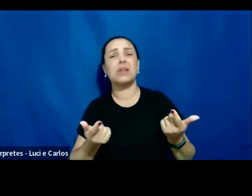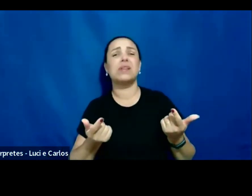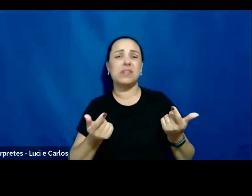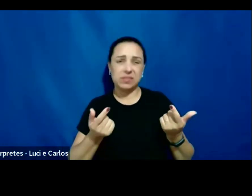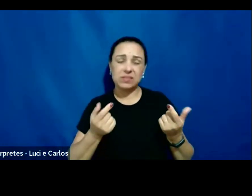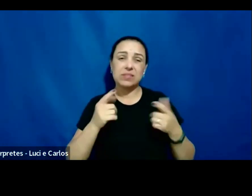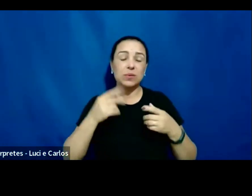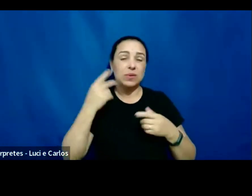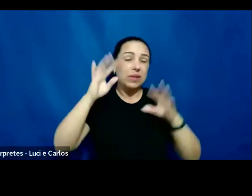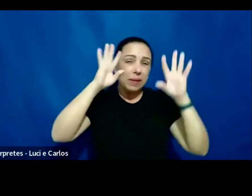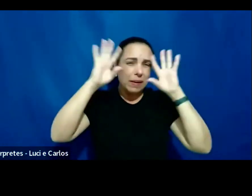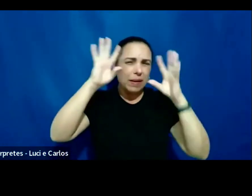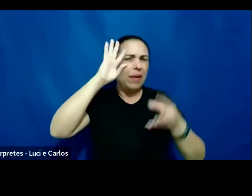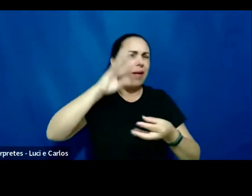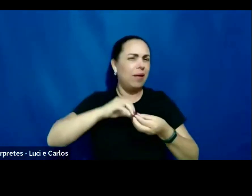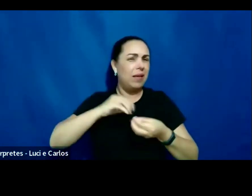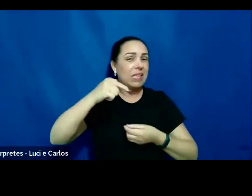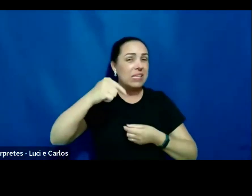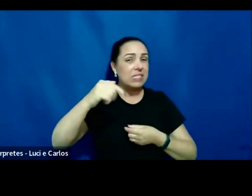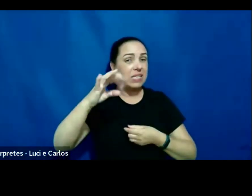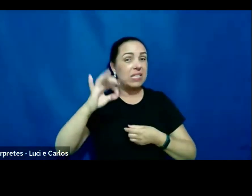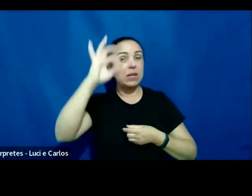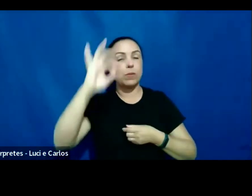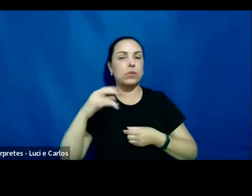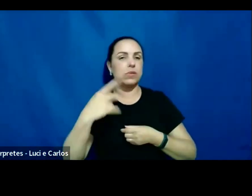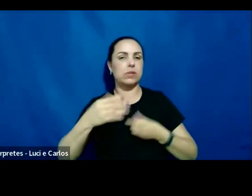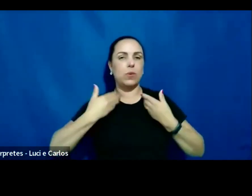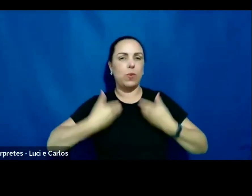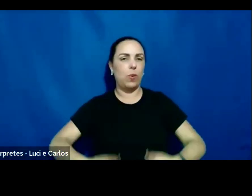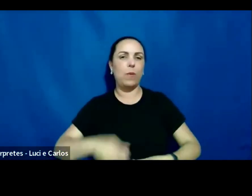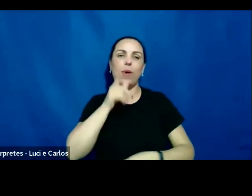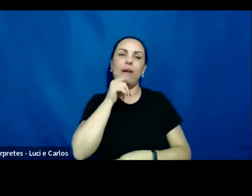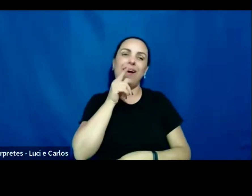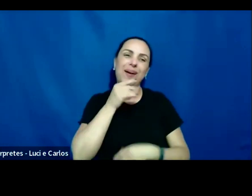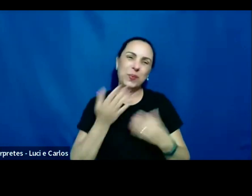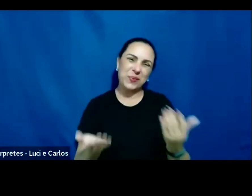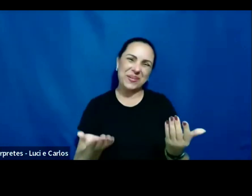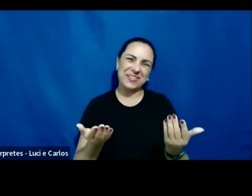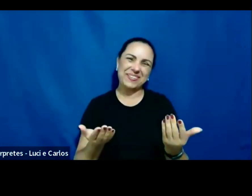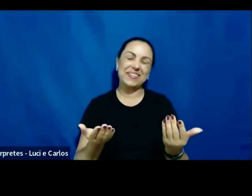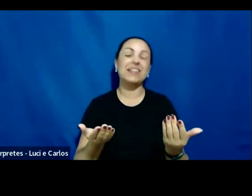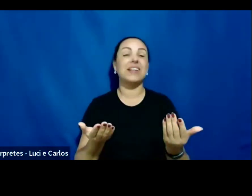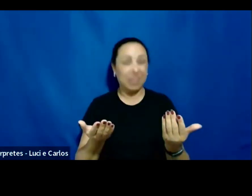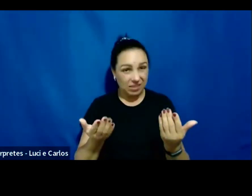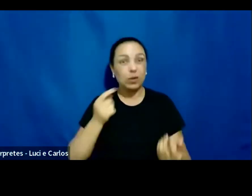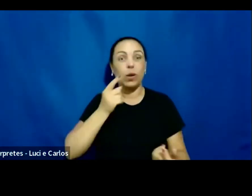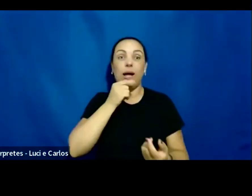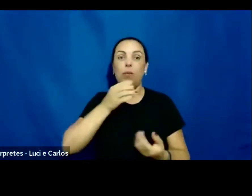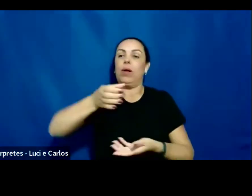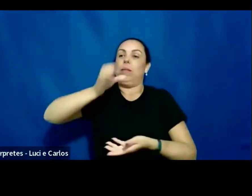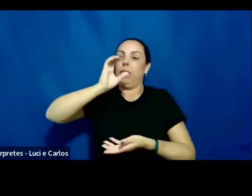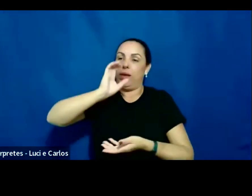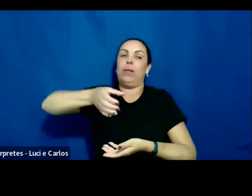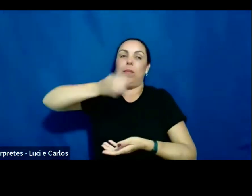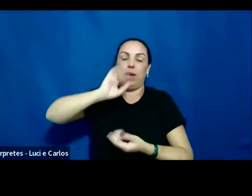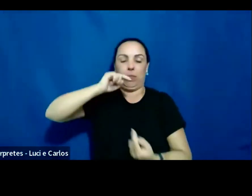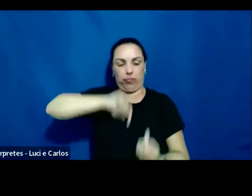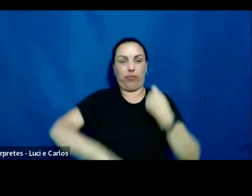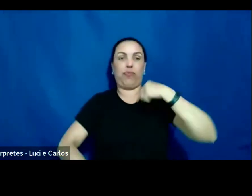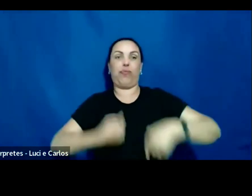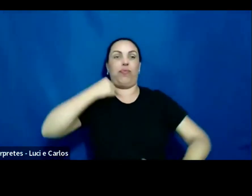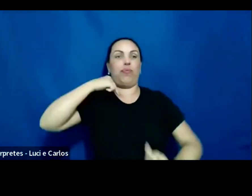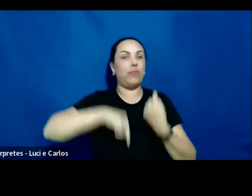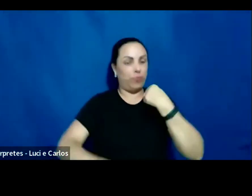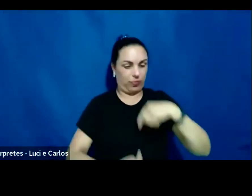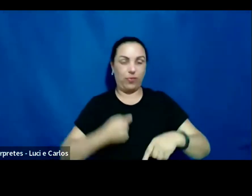água. Você acha que a água às vezes não é tão importante. Pode ser aquela água da torneira. Eu te falo que não. Você tem que ter uma água de boa qualidade. Isso é